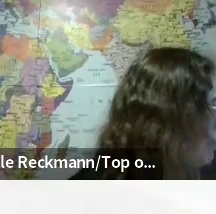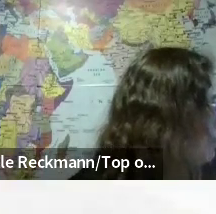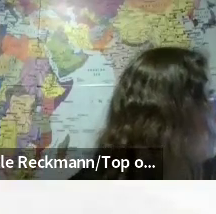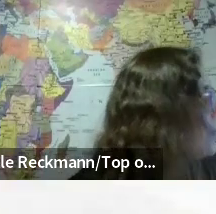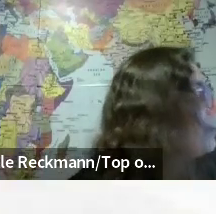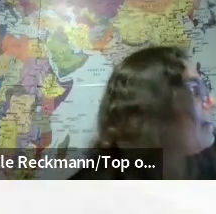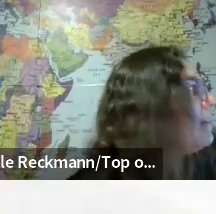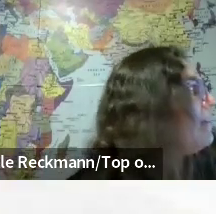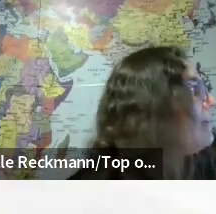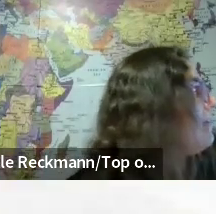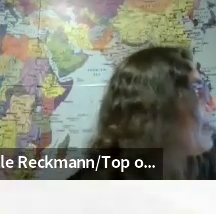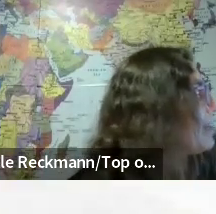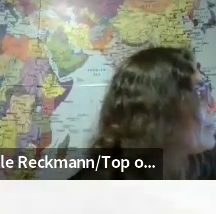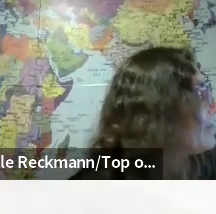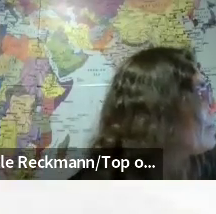Ya. Ok.